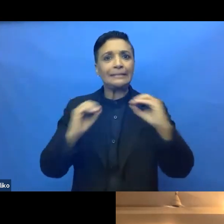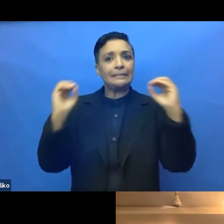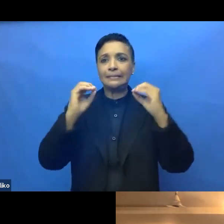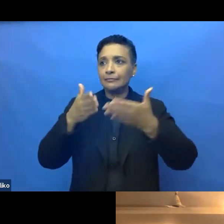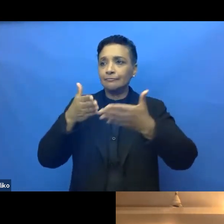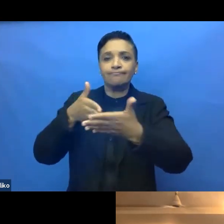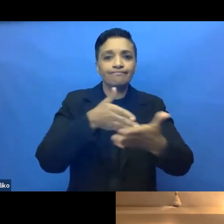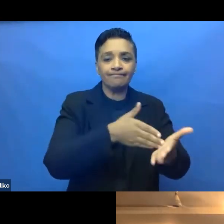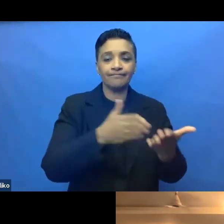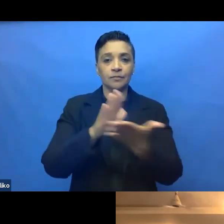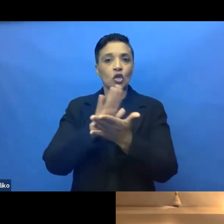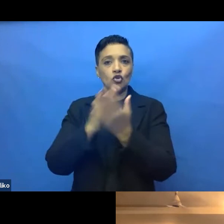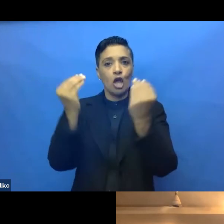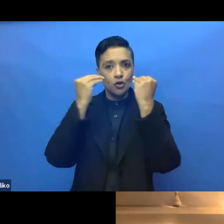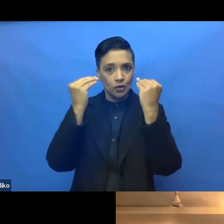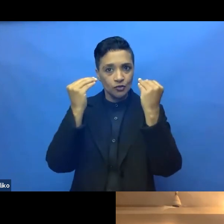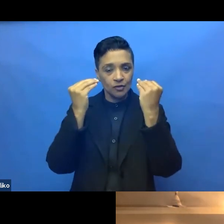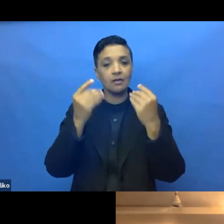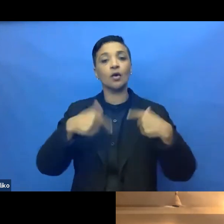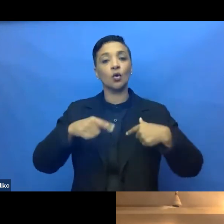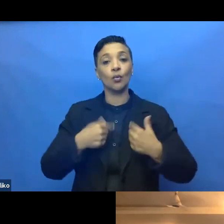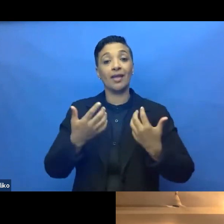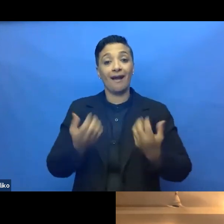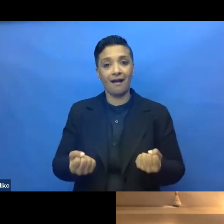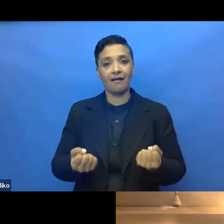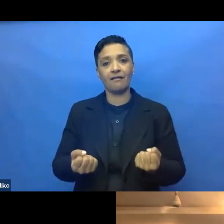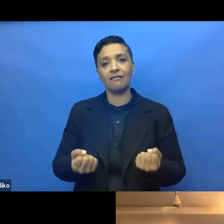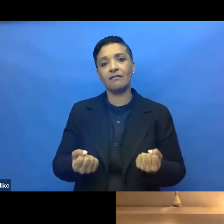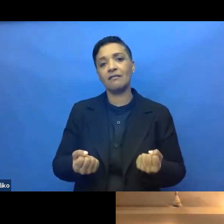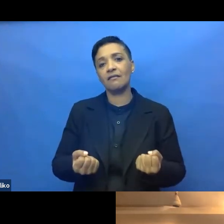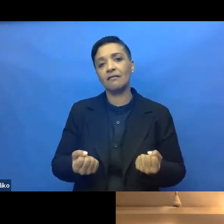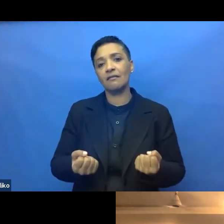que nous faisons. Donc, nous